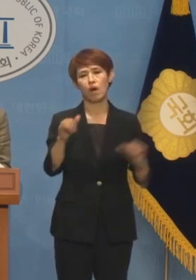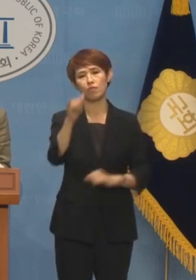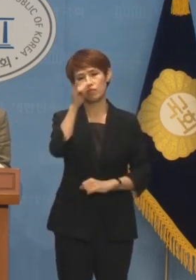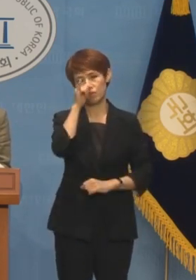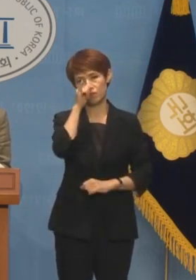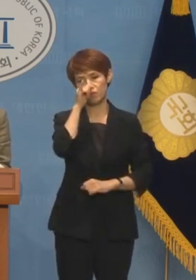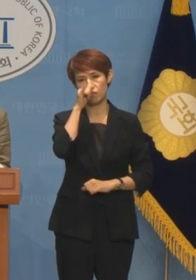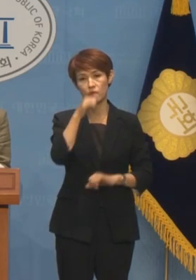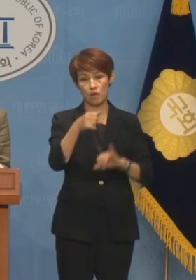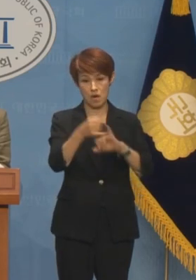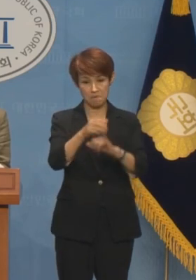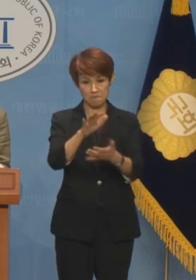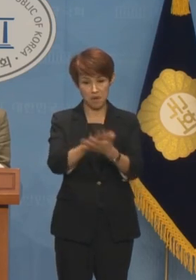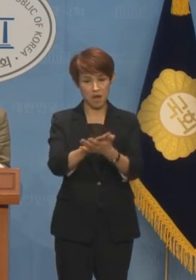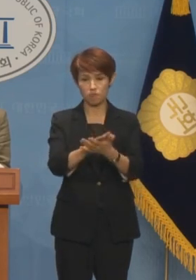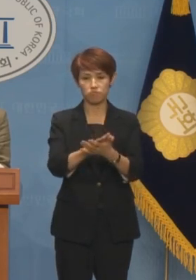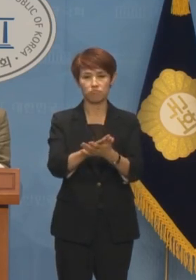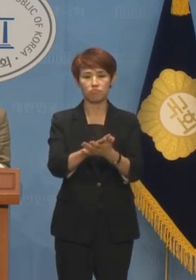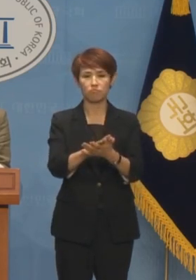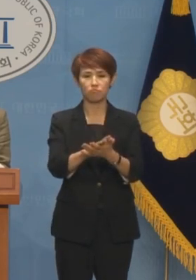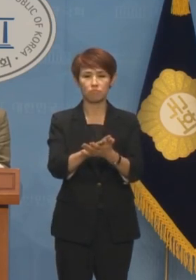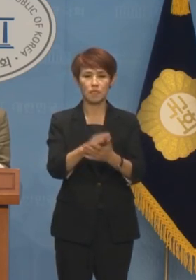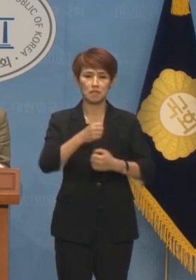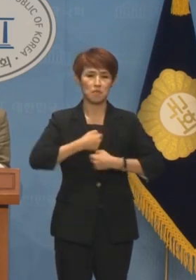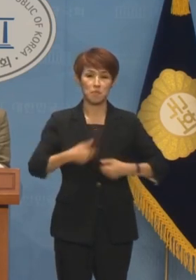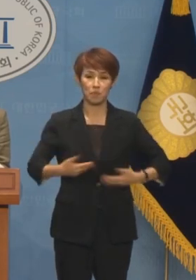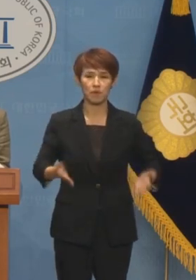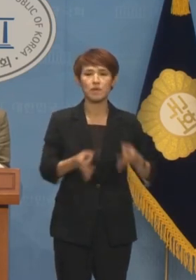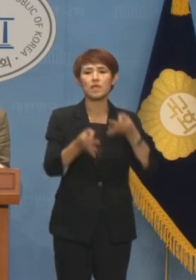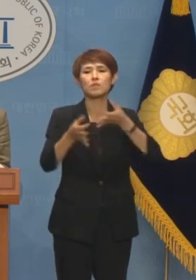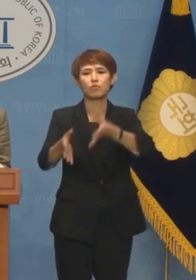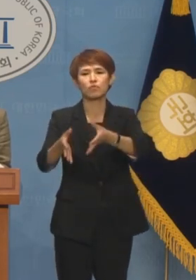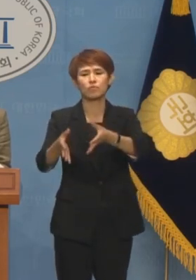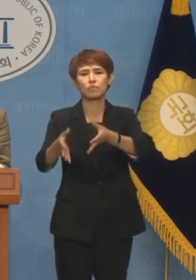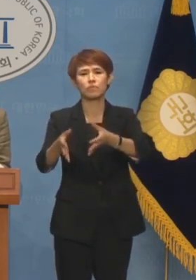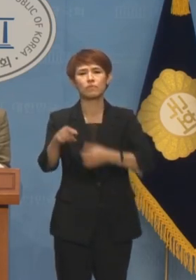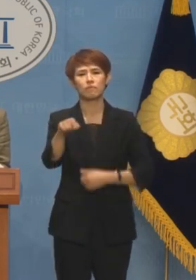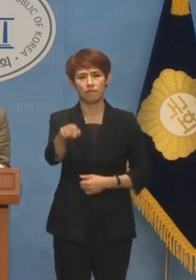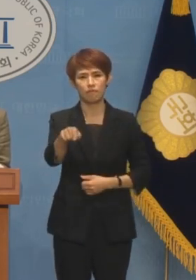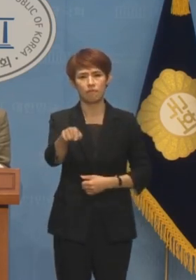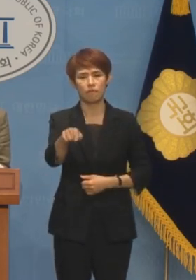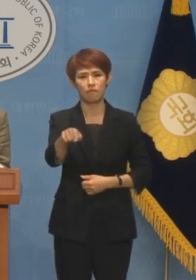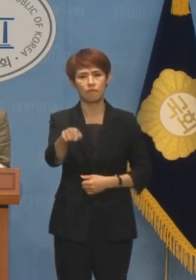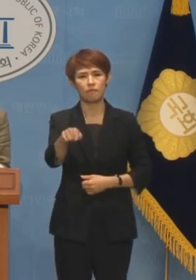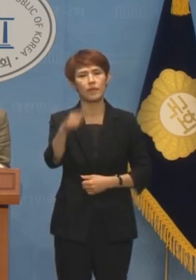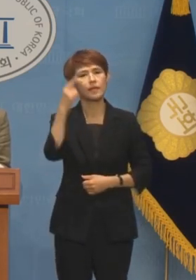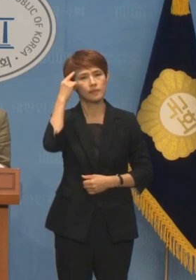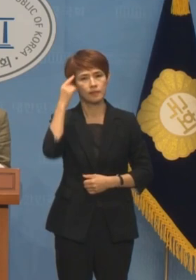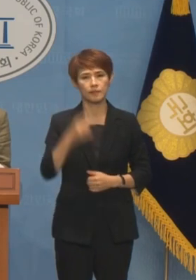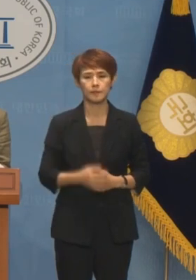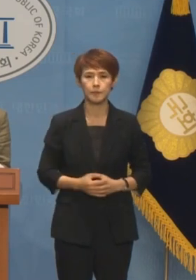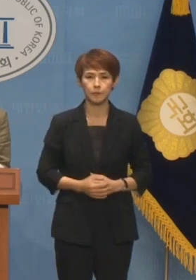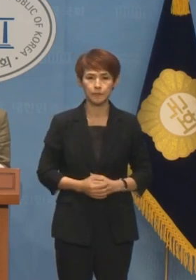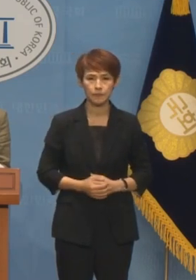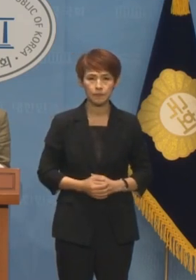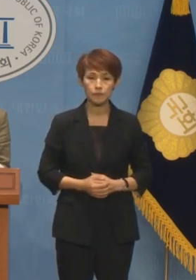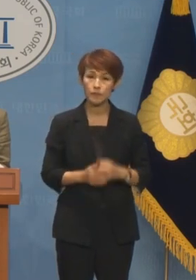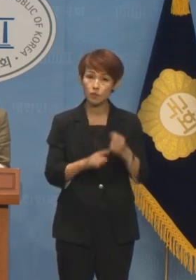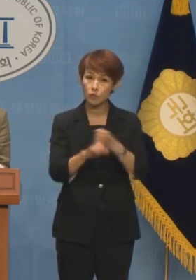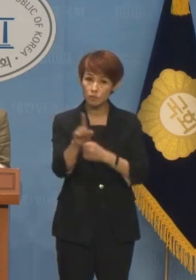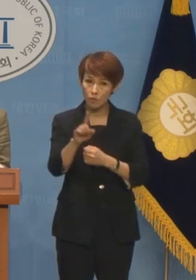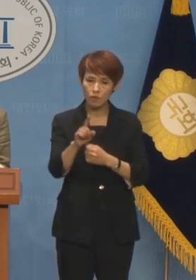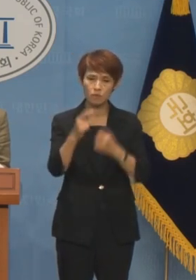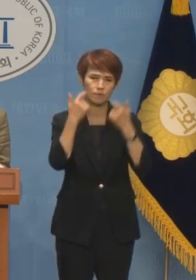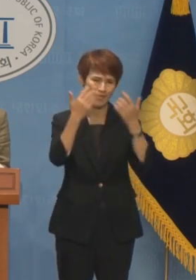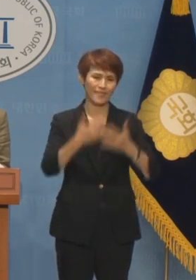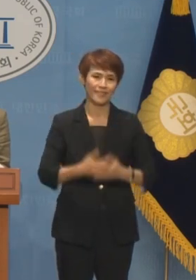협약된 금액도 지키지 않아도 되는 기부금이라는 판단 및 유권 해석을 하였습니다. 그 이유는